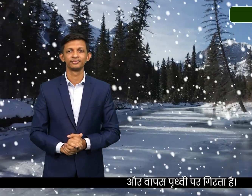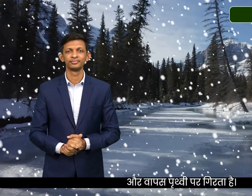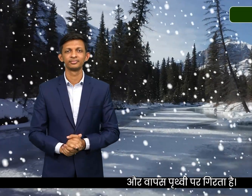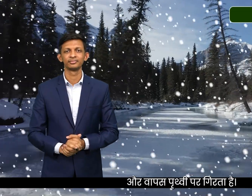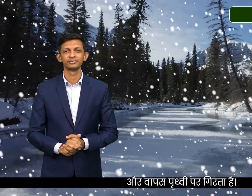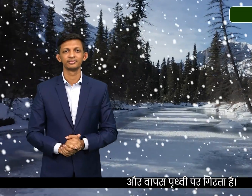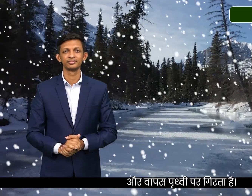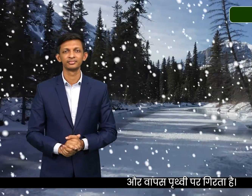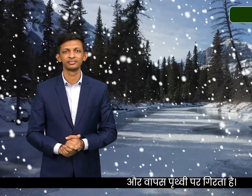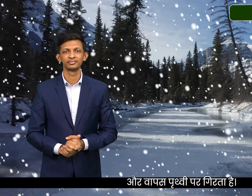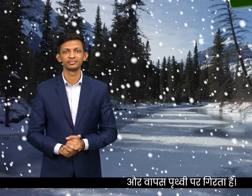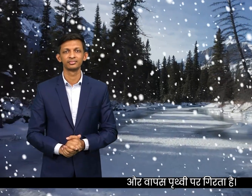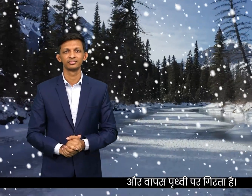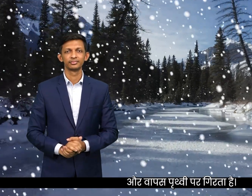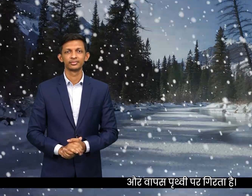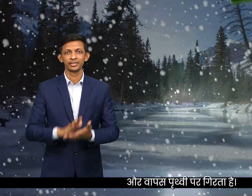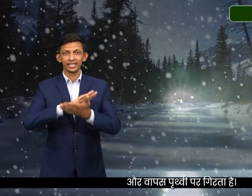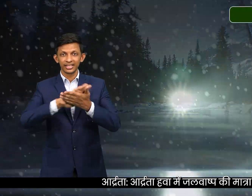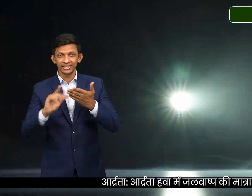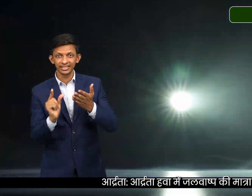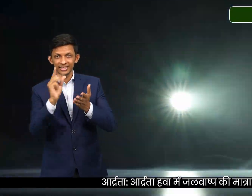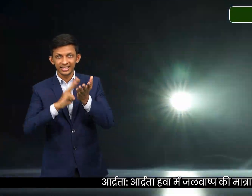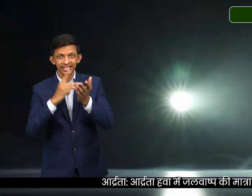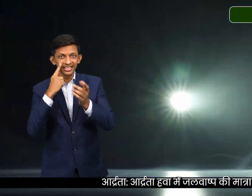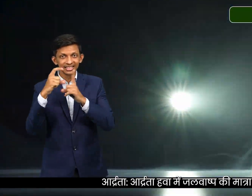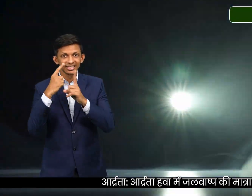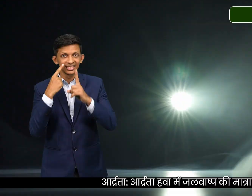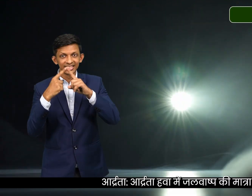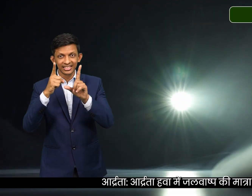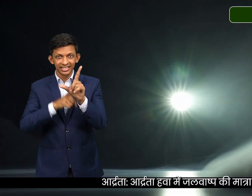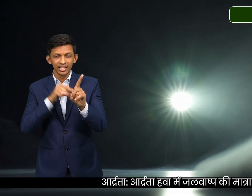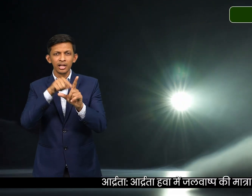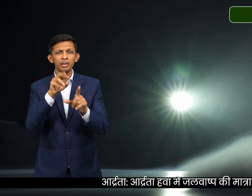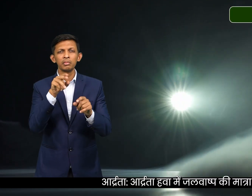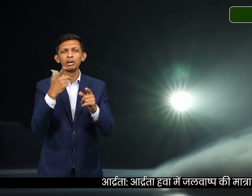जो वापस पृथ्वी पर गिरता है। आर्द्रता।